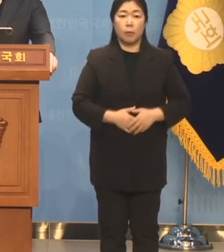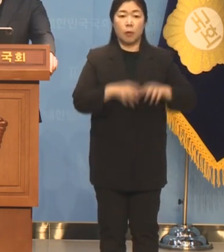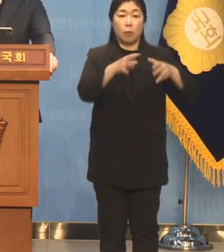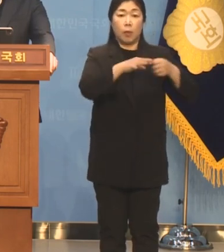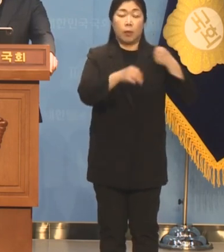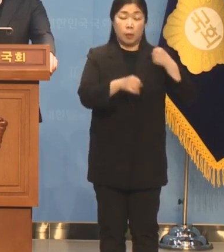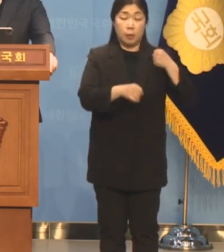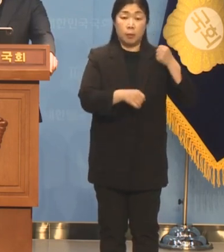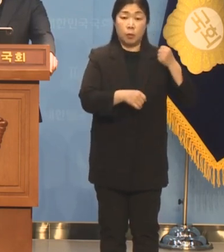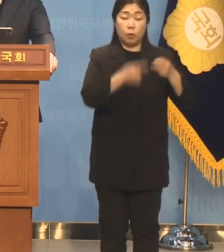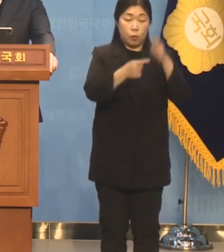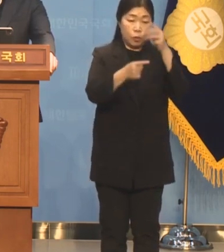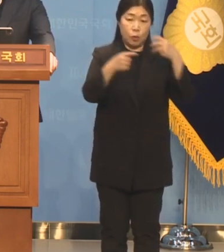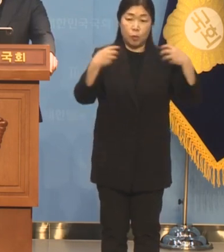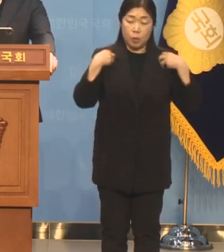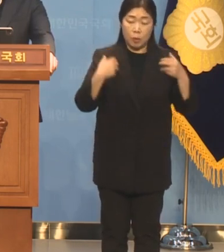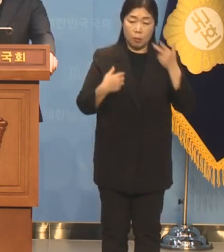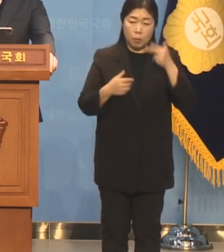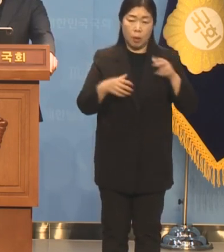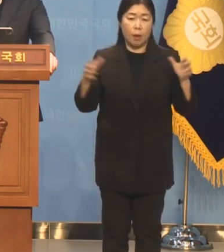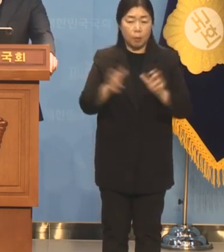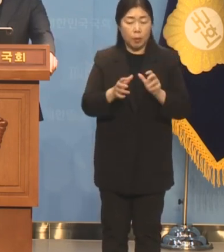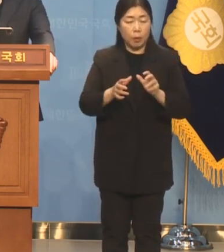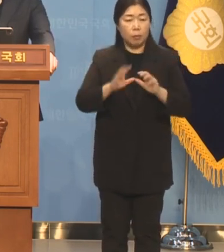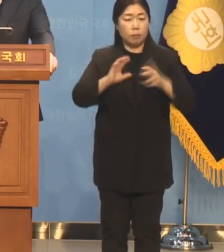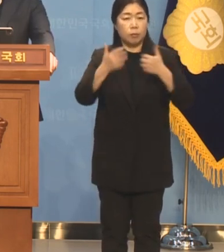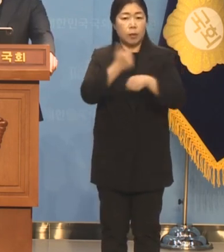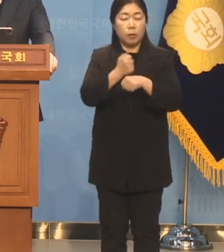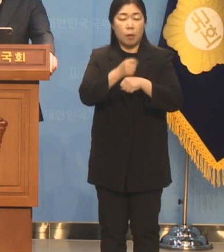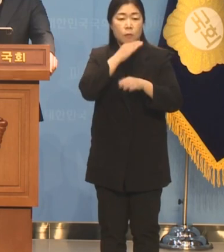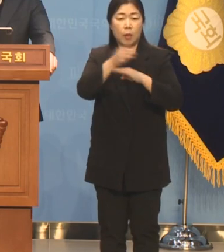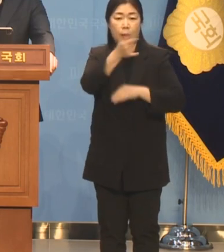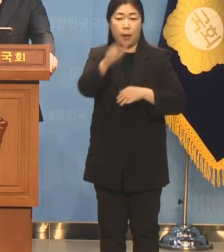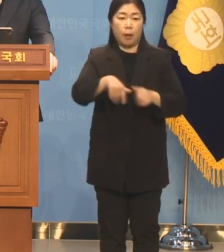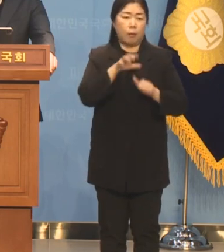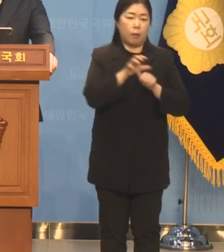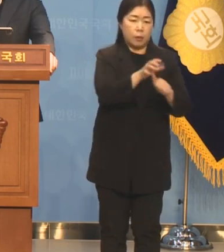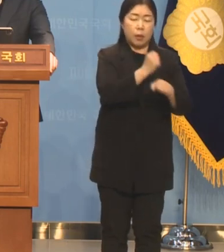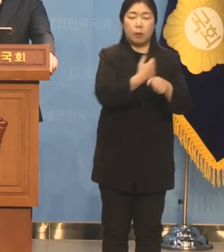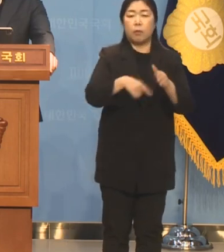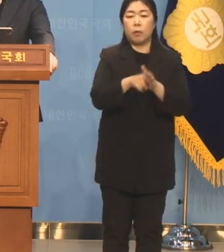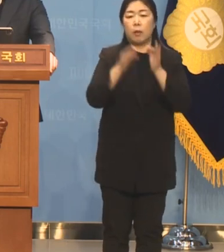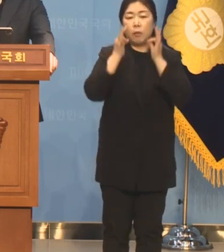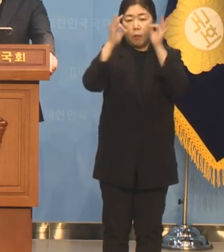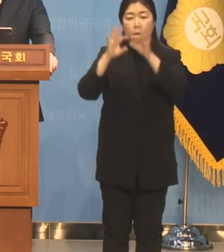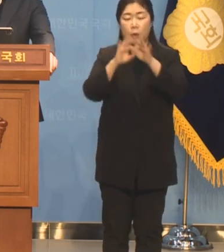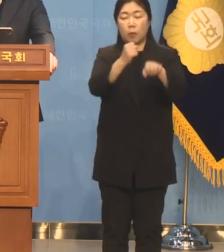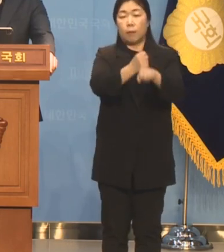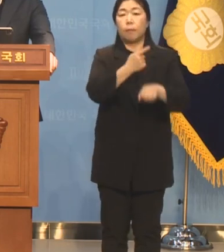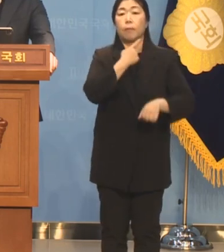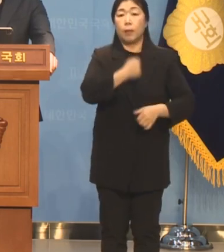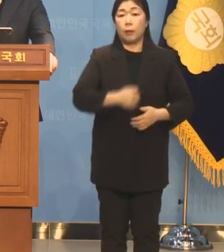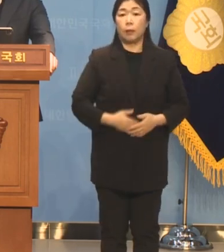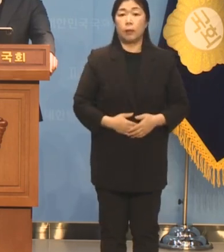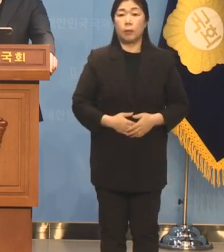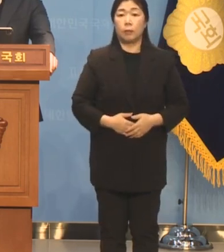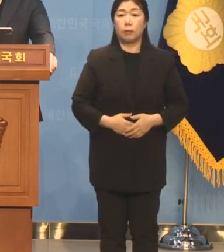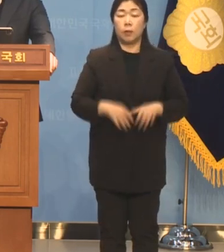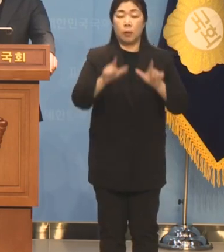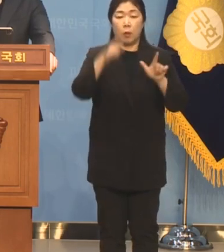정부는 미국과 핵협의그룹을 구성해 북핵 억제를 강화하기 위한 노력을 지속해왔고